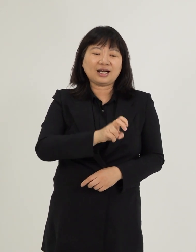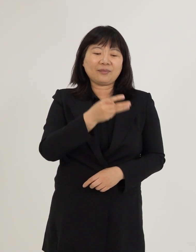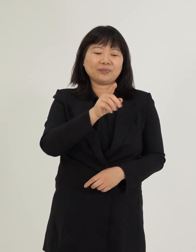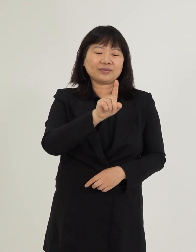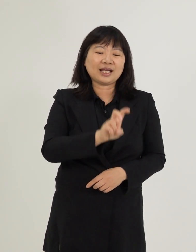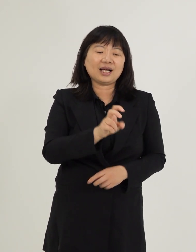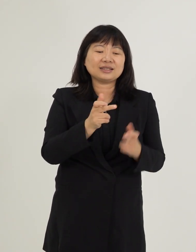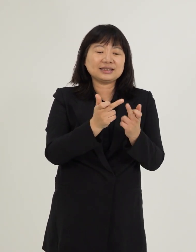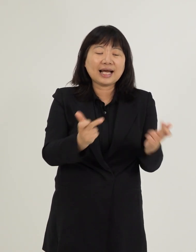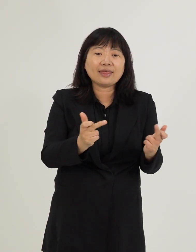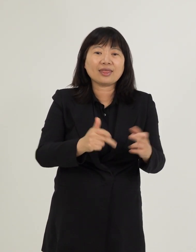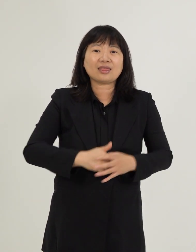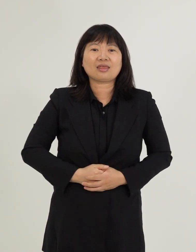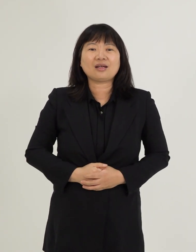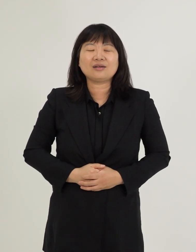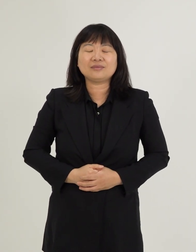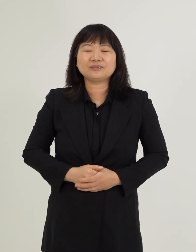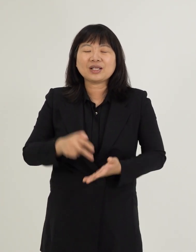뭘 약속했죠?